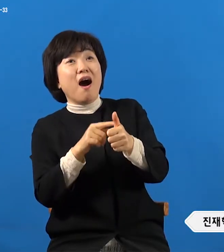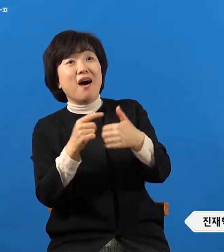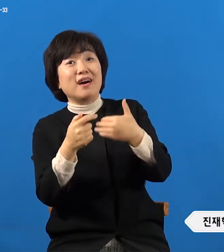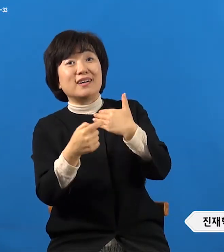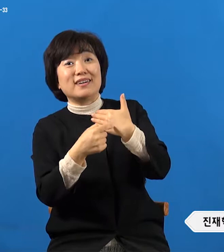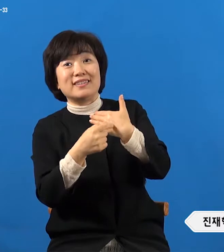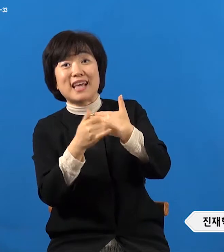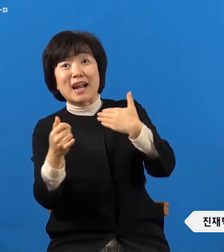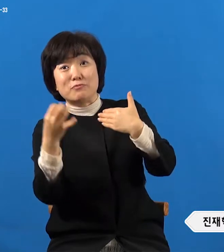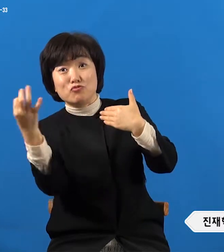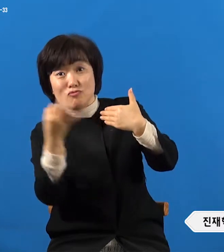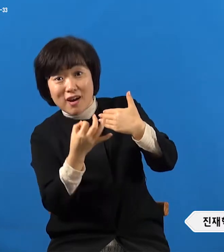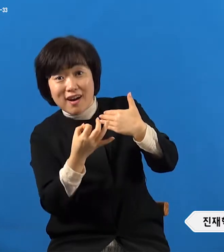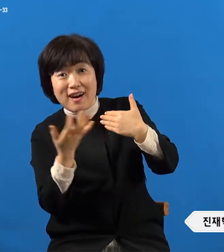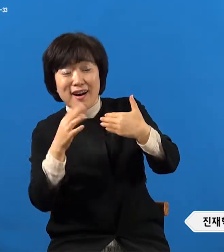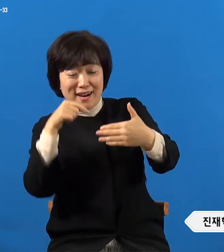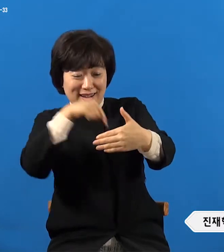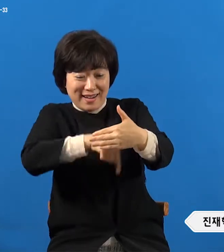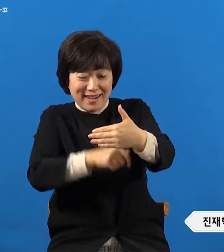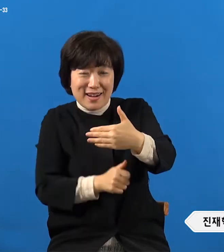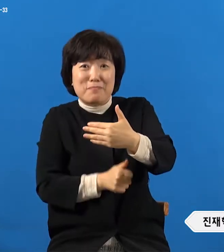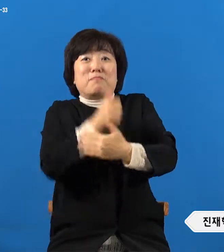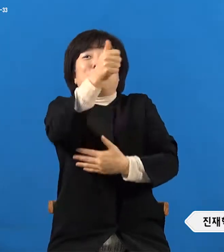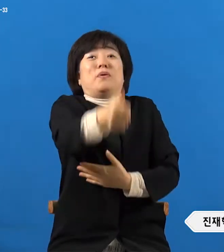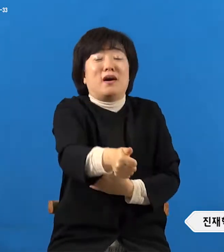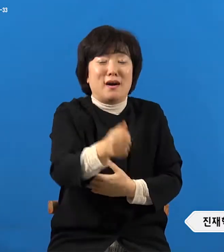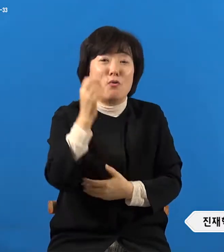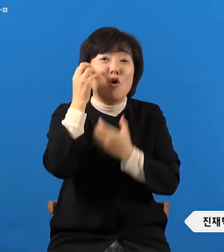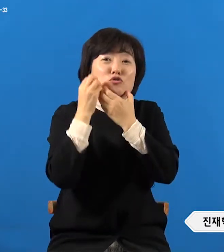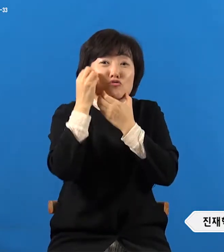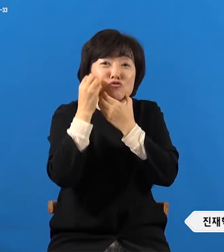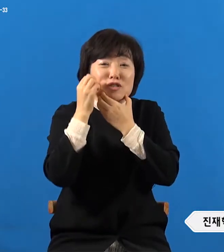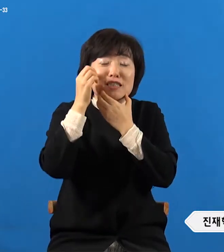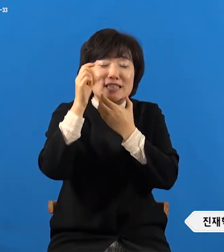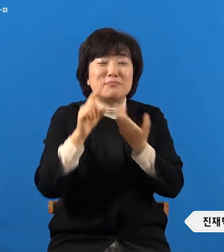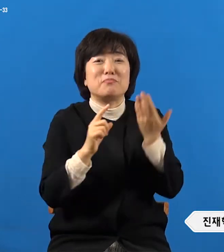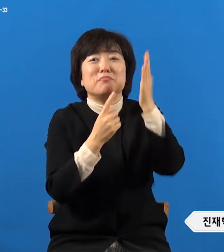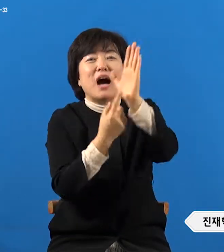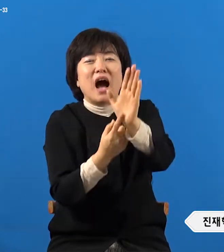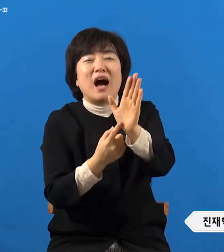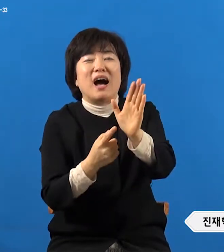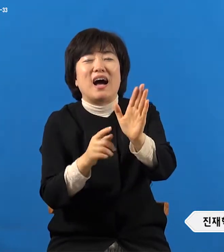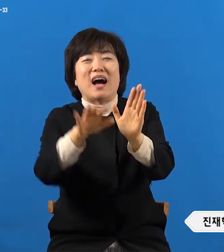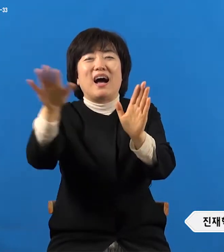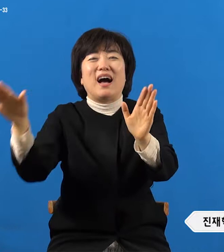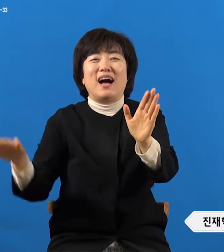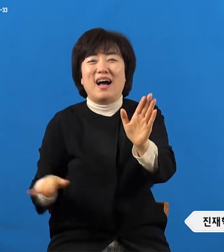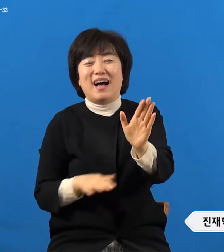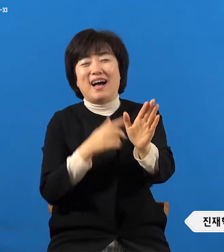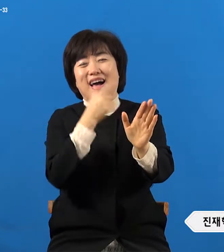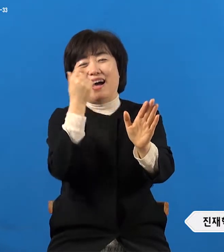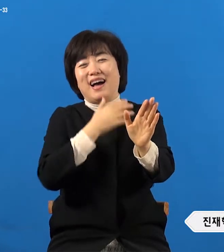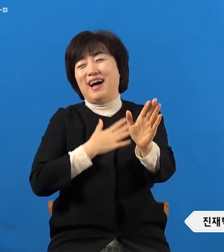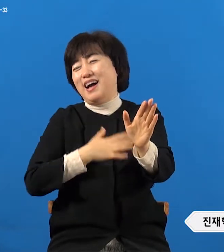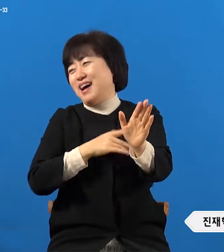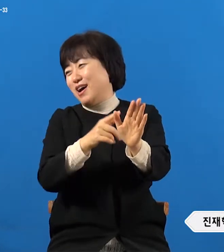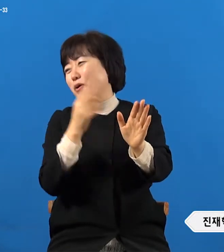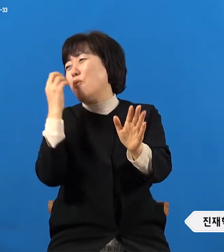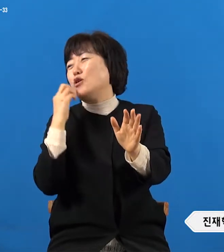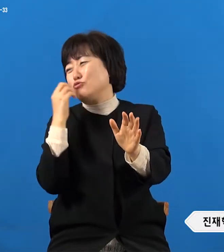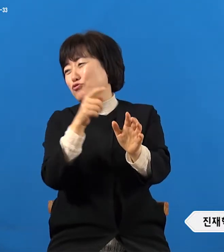그 속에서 원숭이가 튀어나오는 모습을 보면서 모든 사람들은 웃으면서 알고